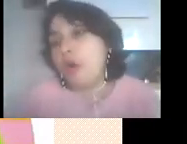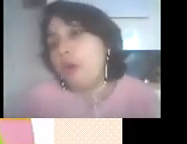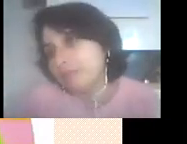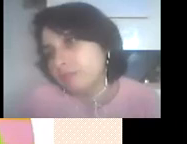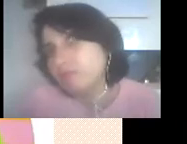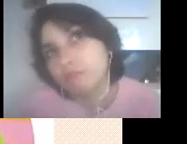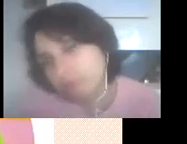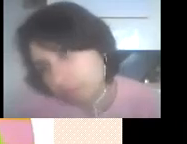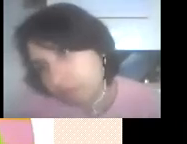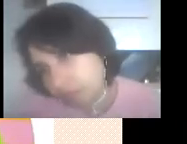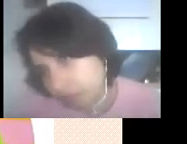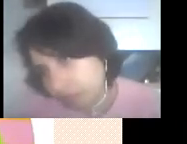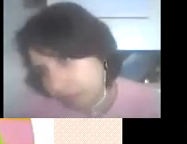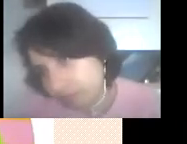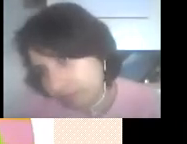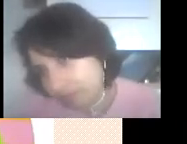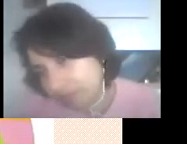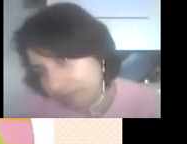Son de goma.